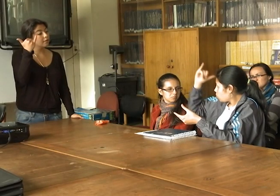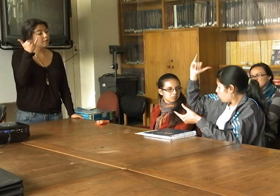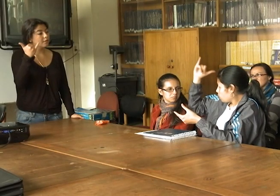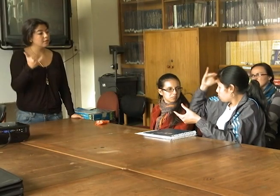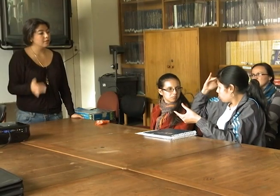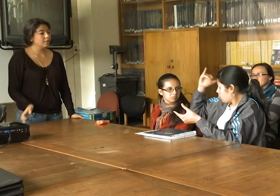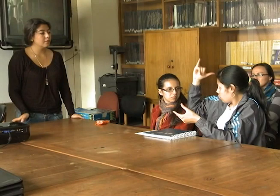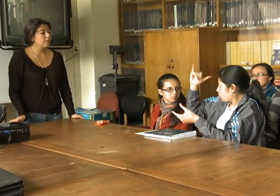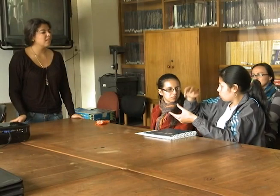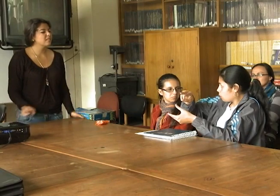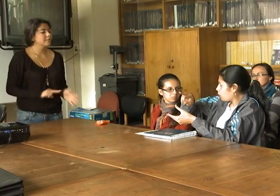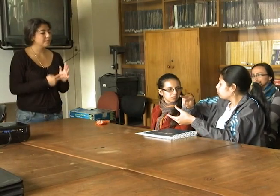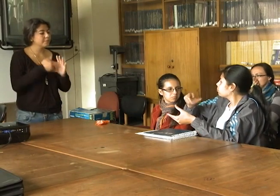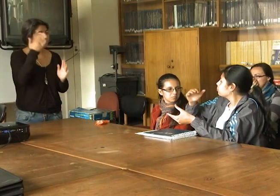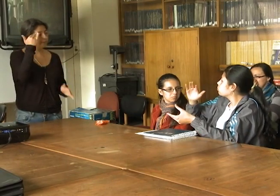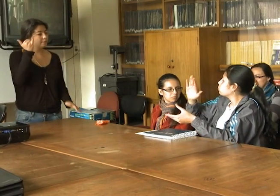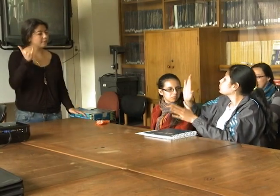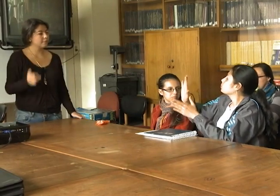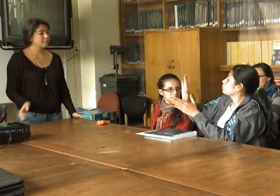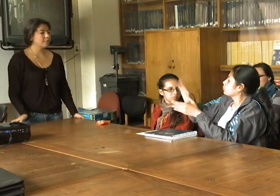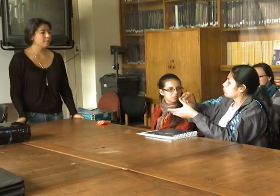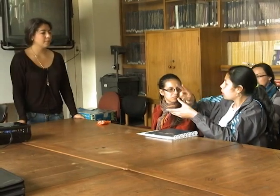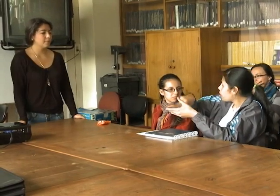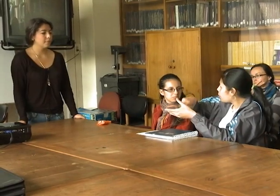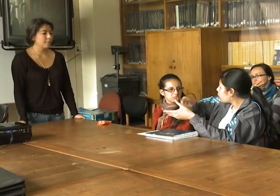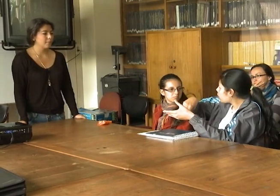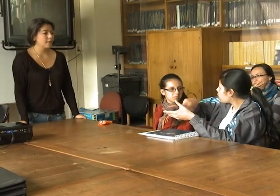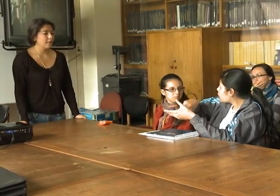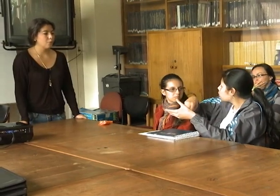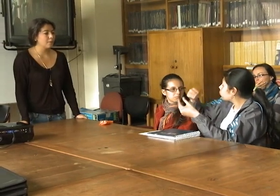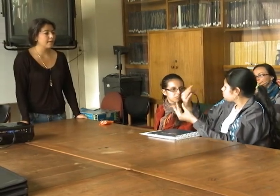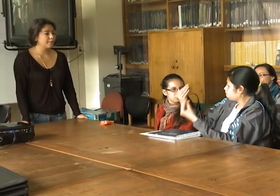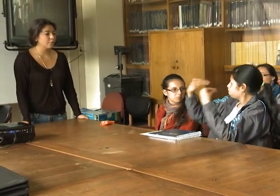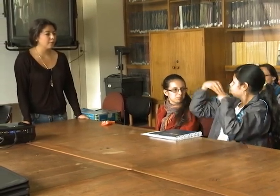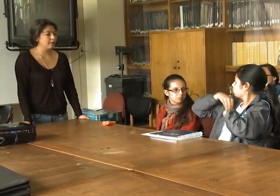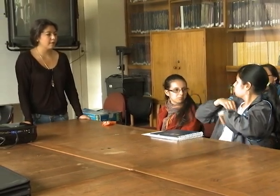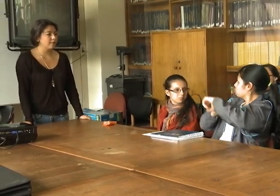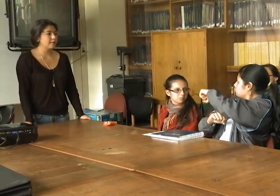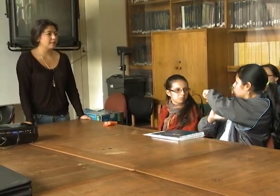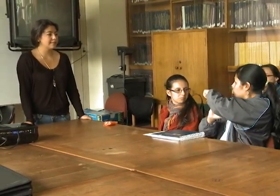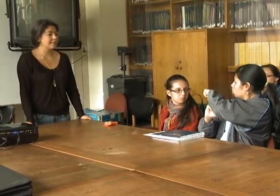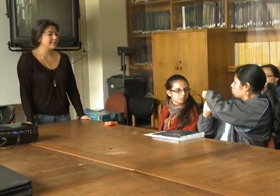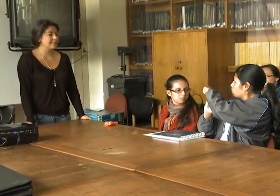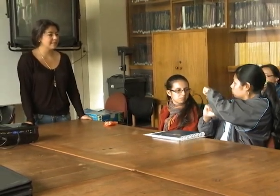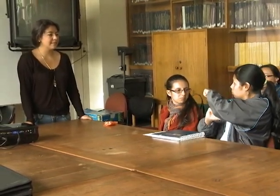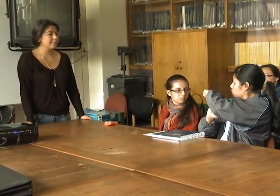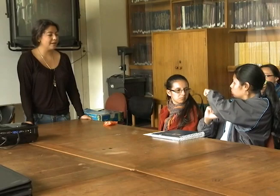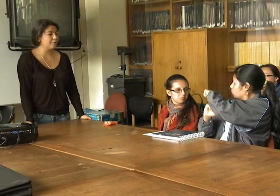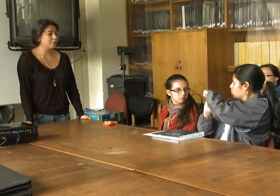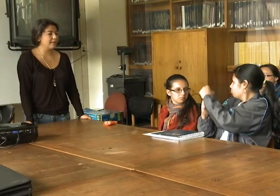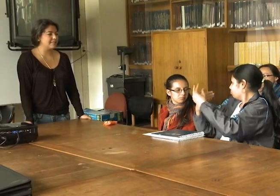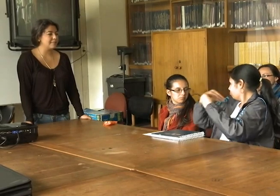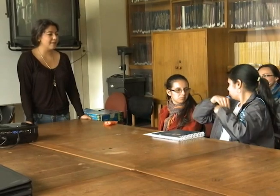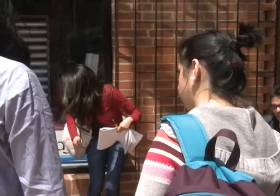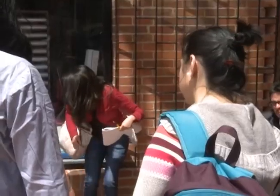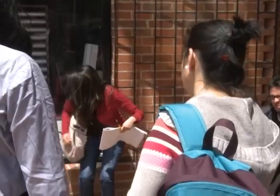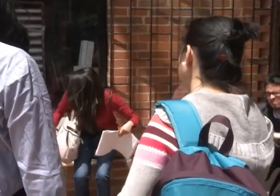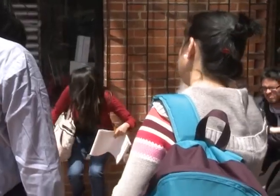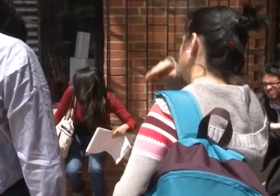Vemos entonces que es necesario emprender nuevas concepciones en cada una de las áreas relacionadas con la sordera y entender